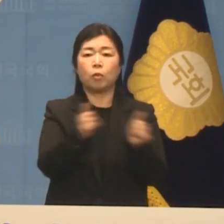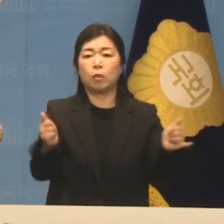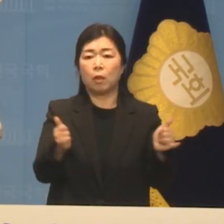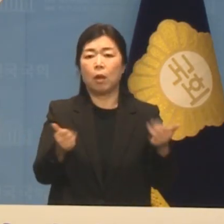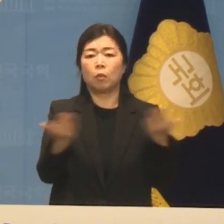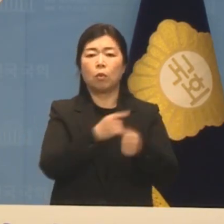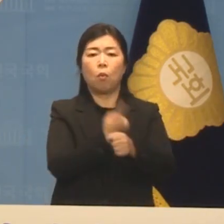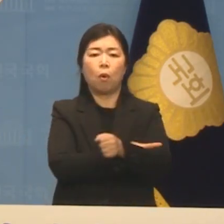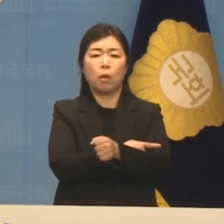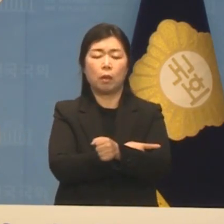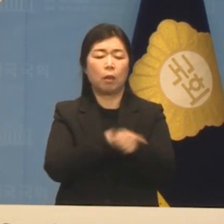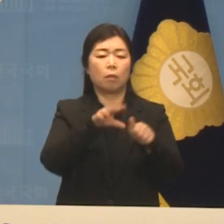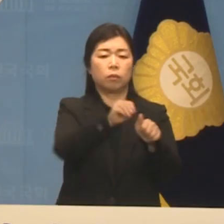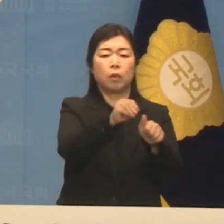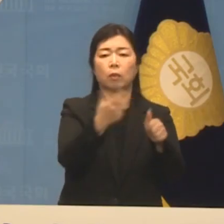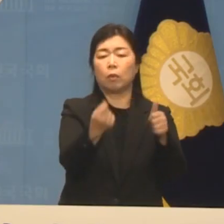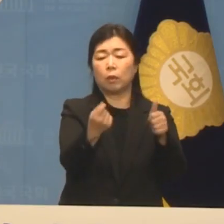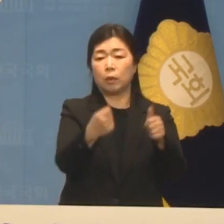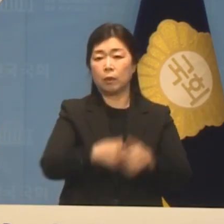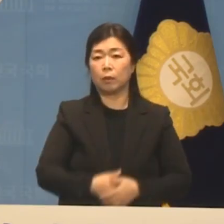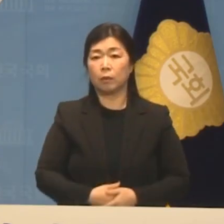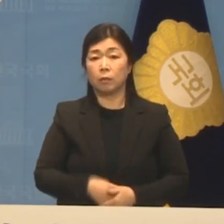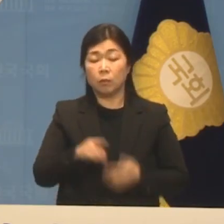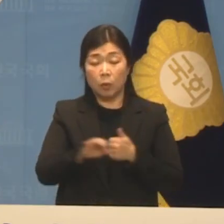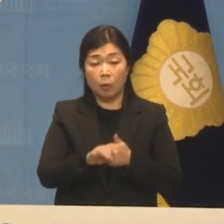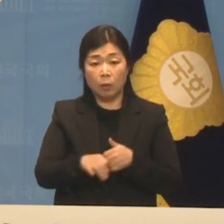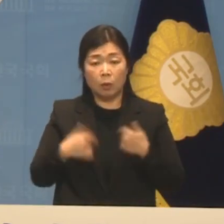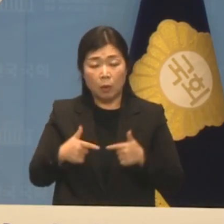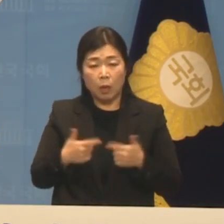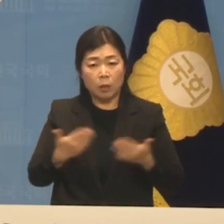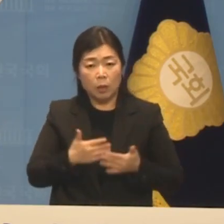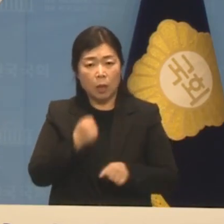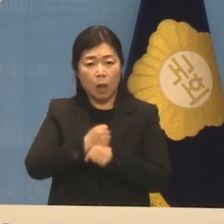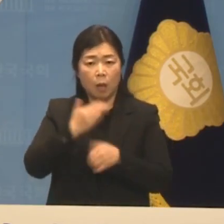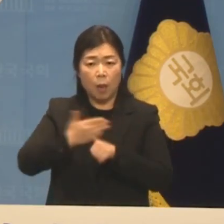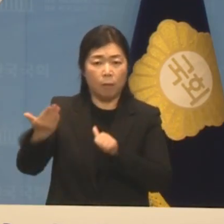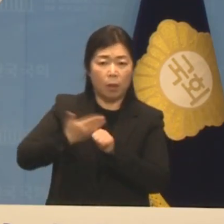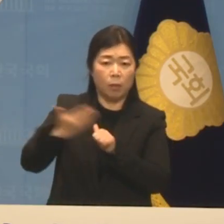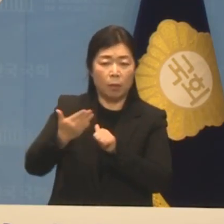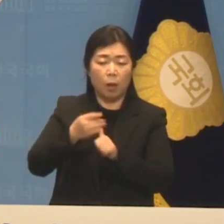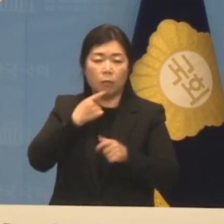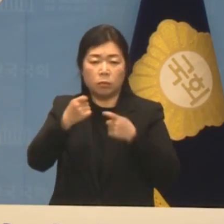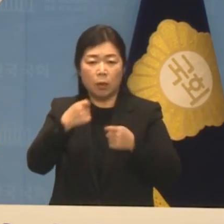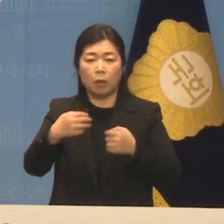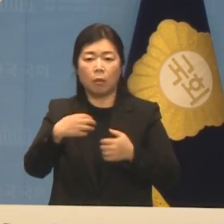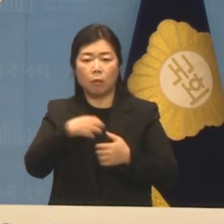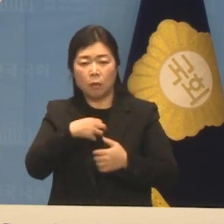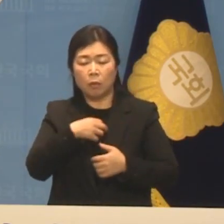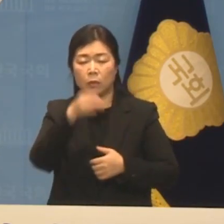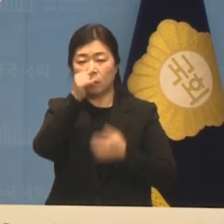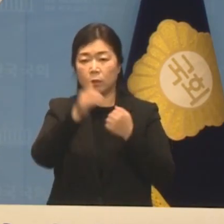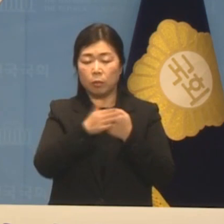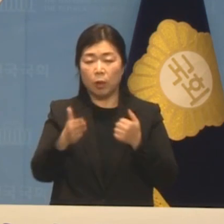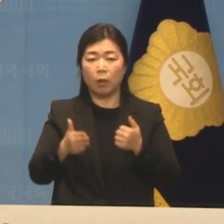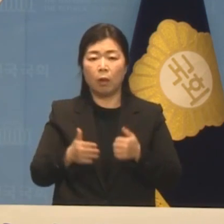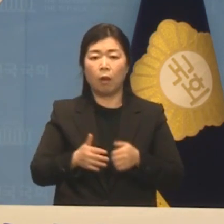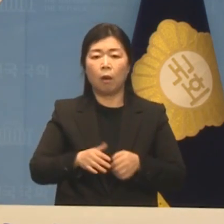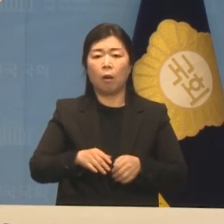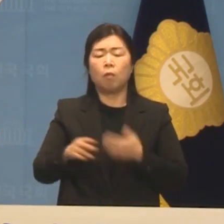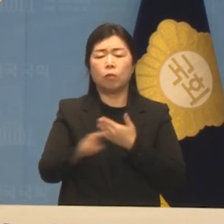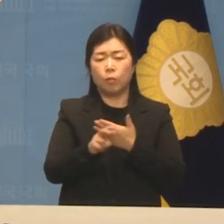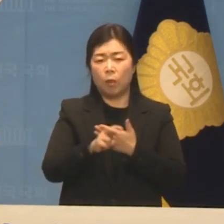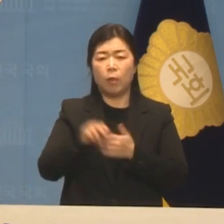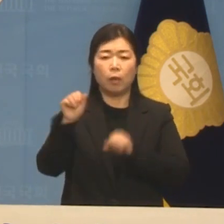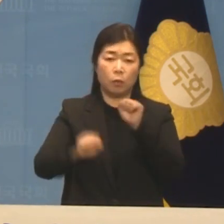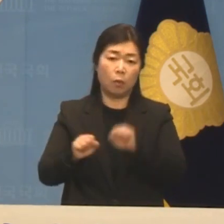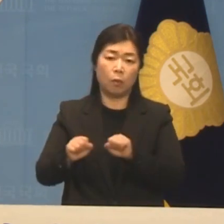현장의 상시적인 고용 불안 상황을 조성해 장시간 노동과 부당한 처우를 강요하는 것을 근절하기